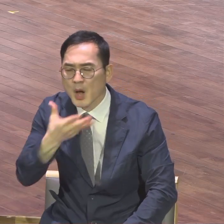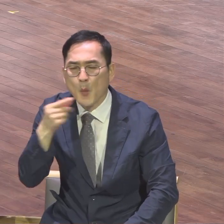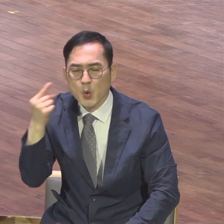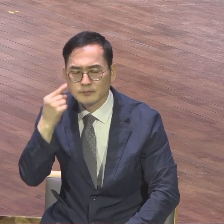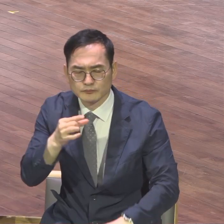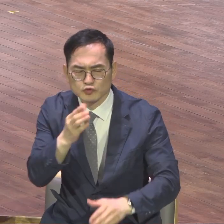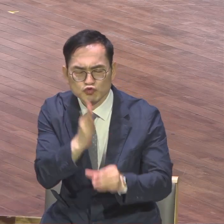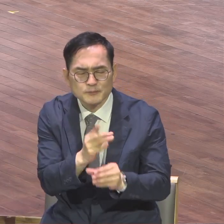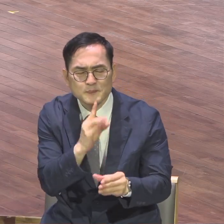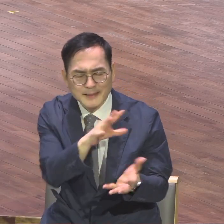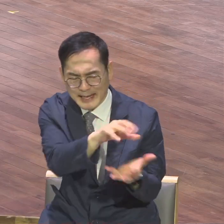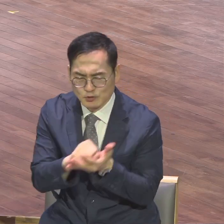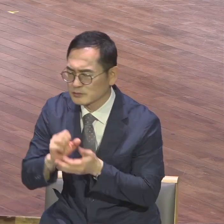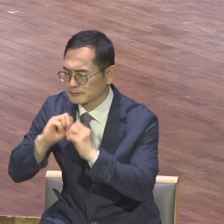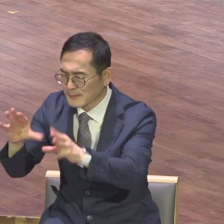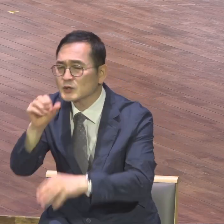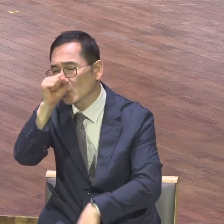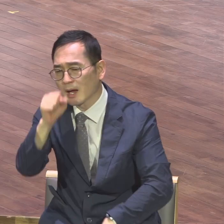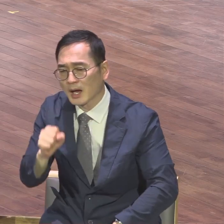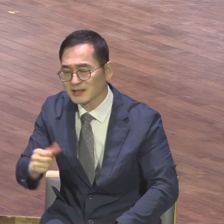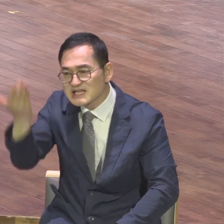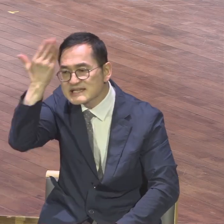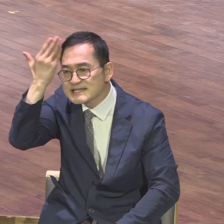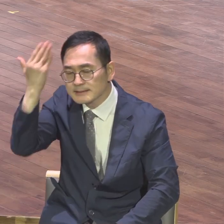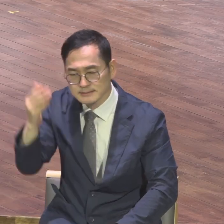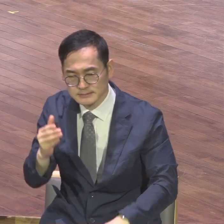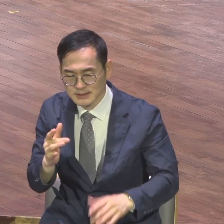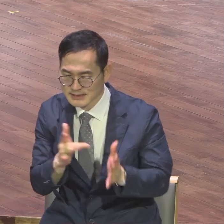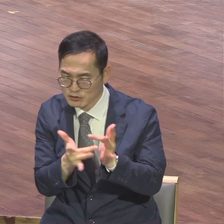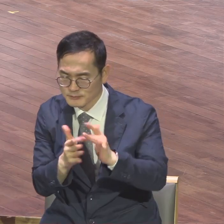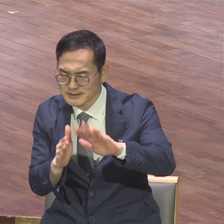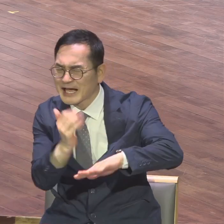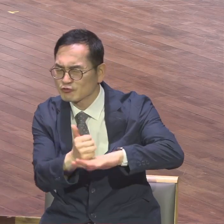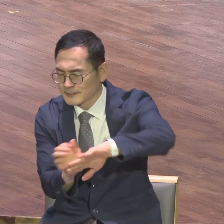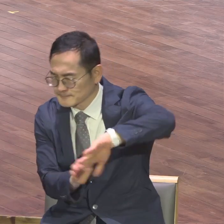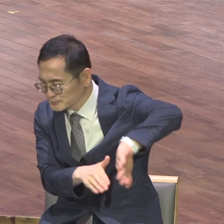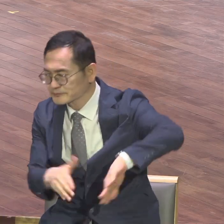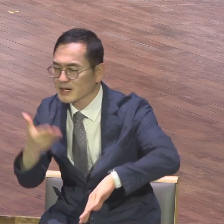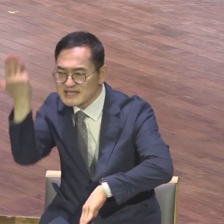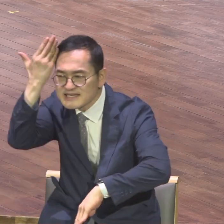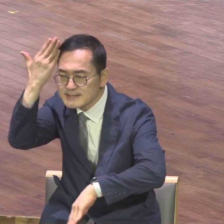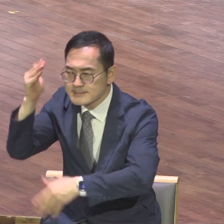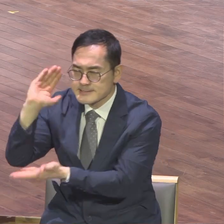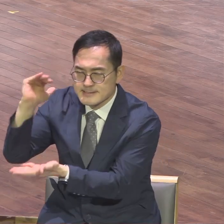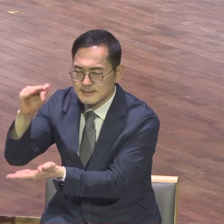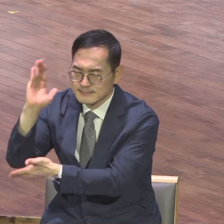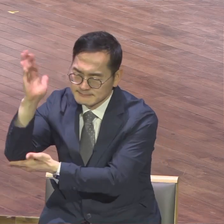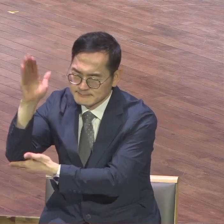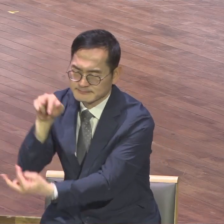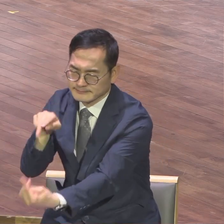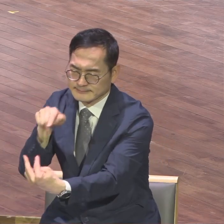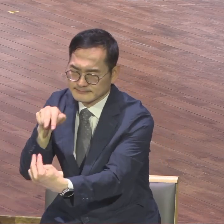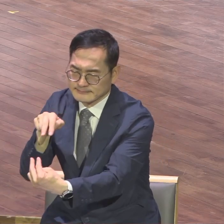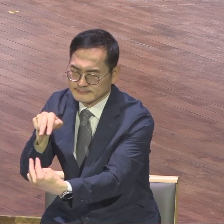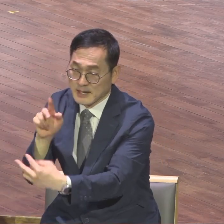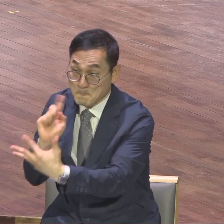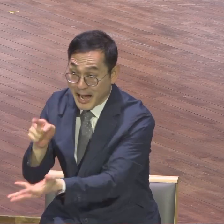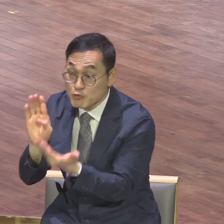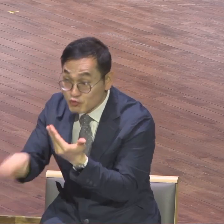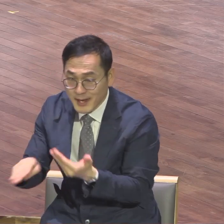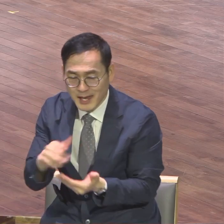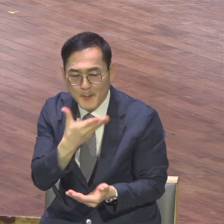아니라 학문적으로 복음을 전달해 보려고 학문적으로 그렇게 바탕을 가져가다 보니까